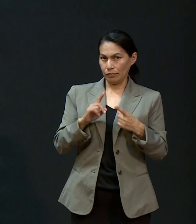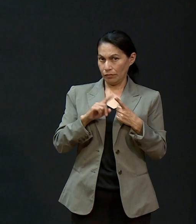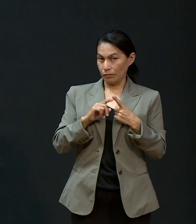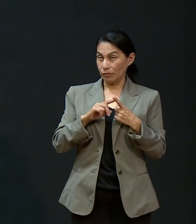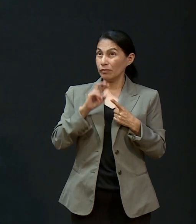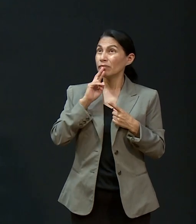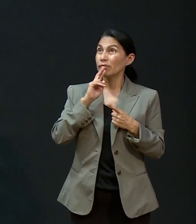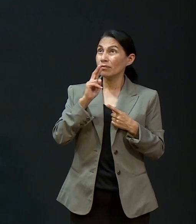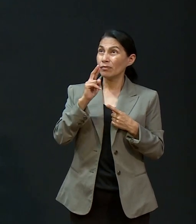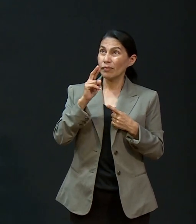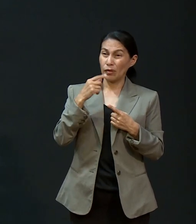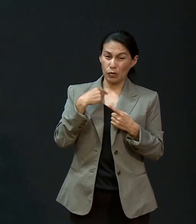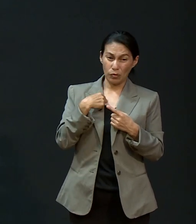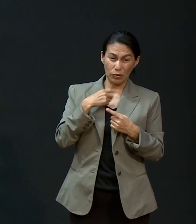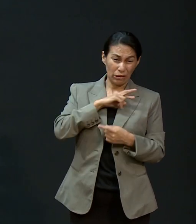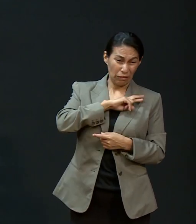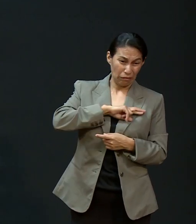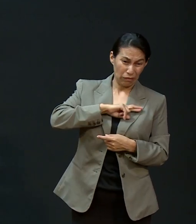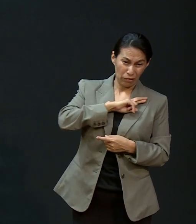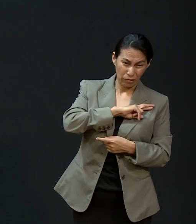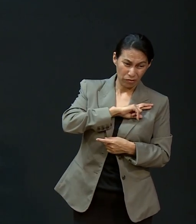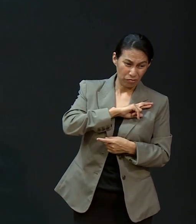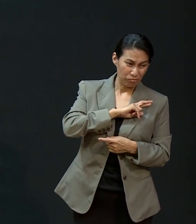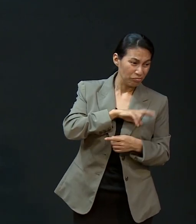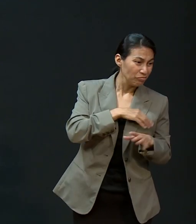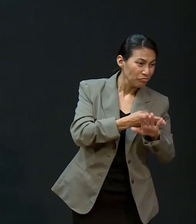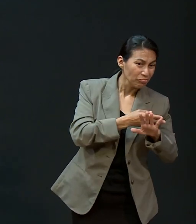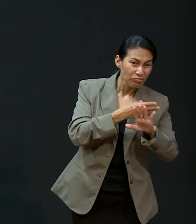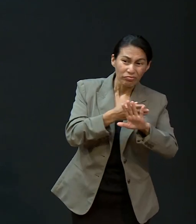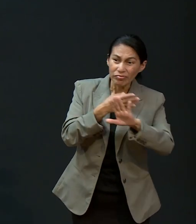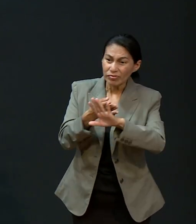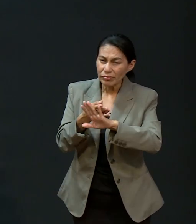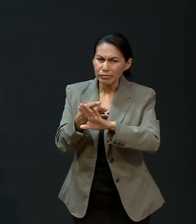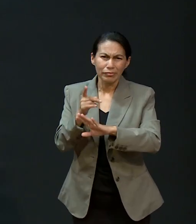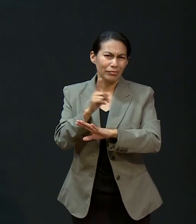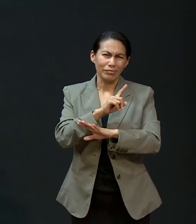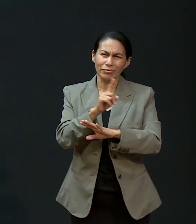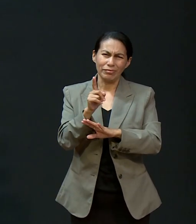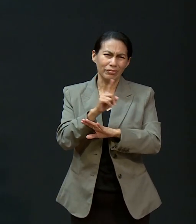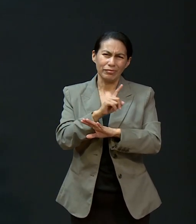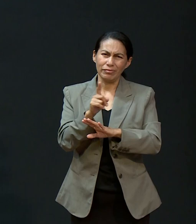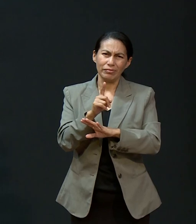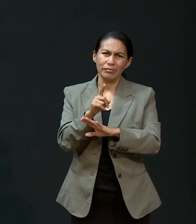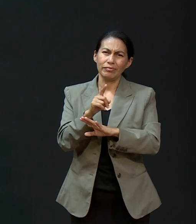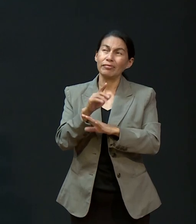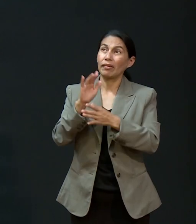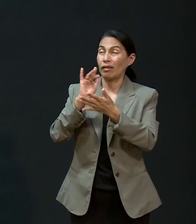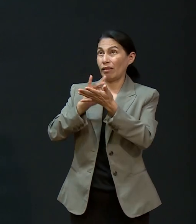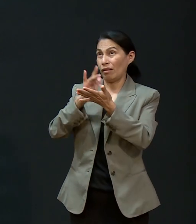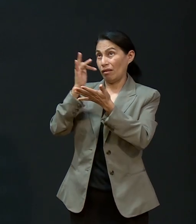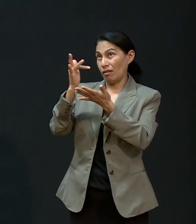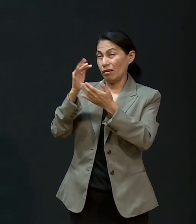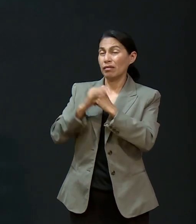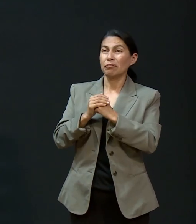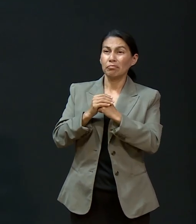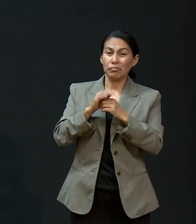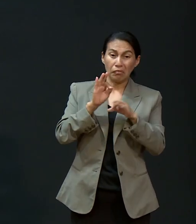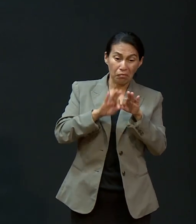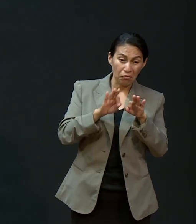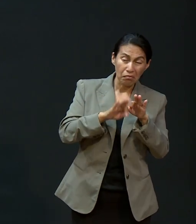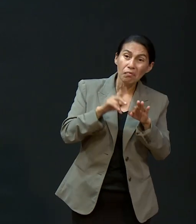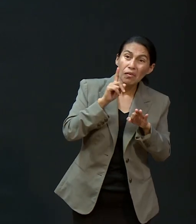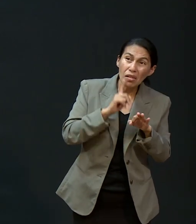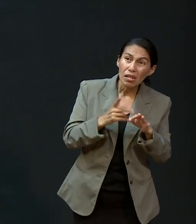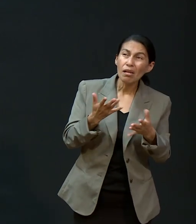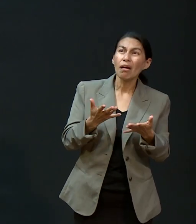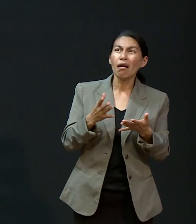respuesta que yo recibí es que no necesito guardar el rencor a nadie. Al contrario, debo estar agradecida con el tiempo que